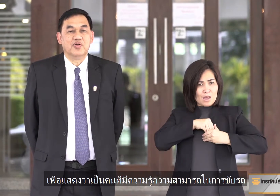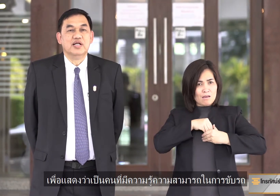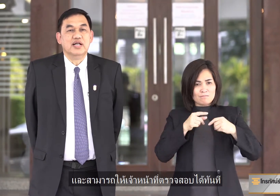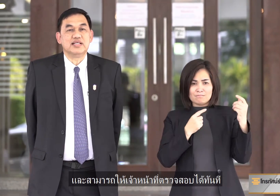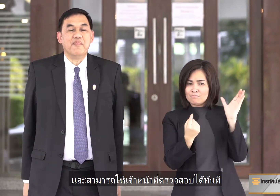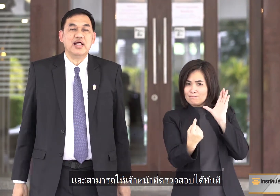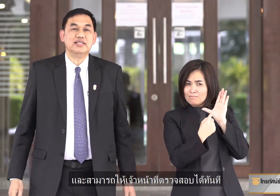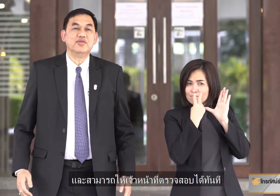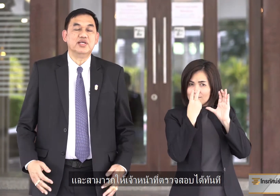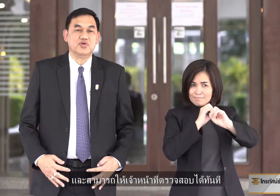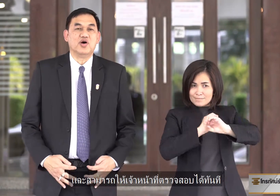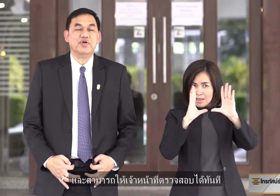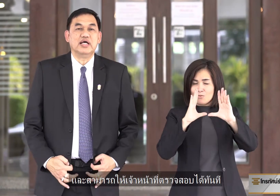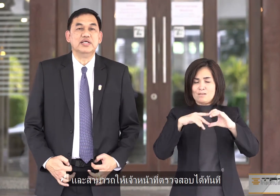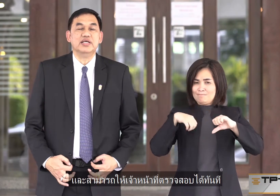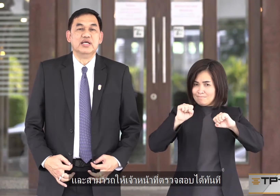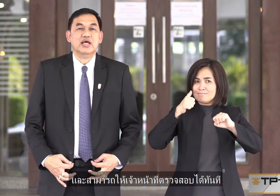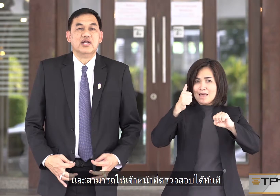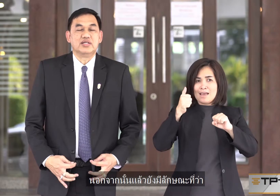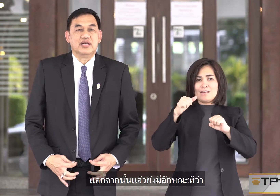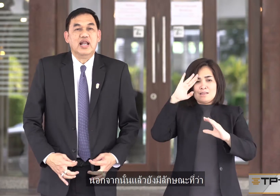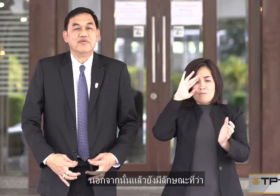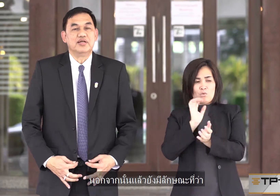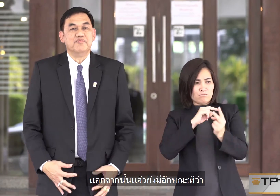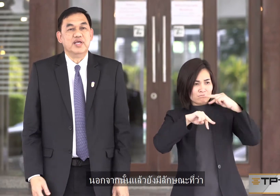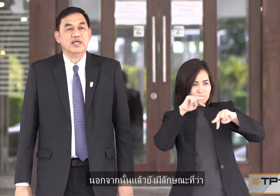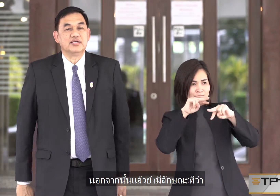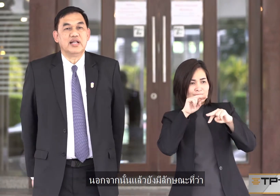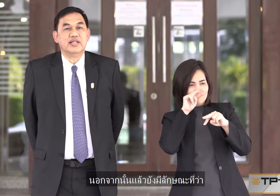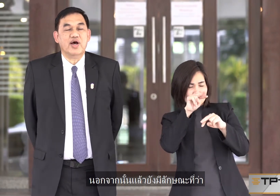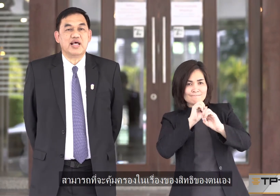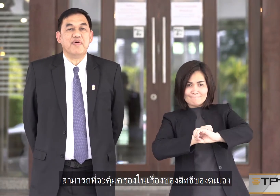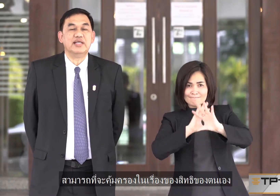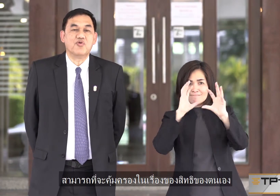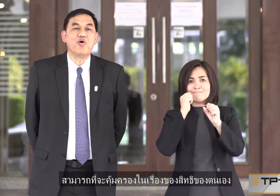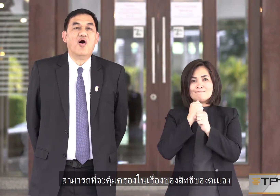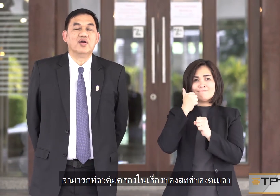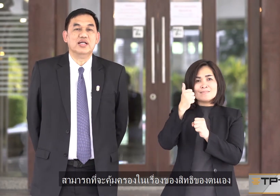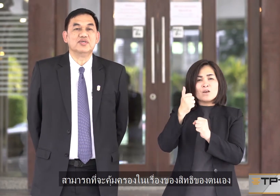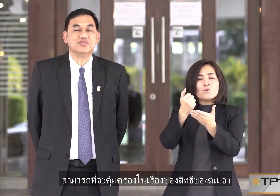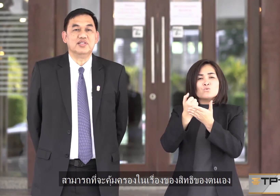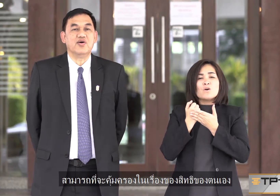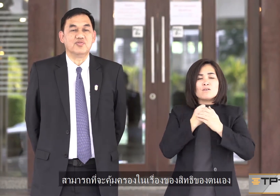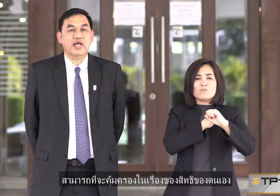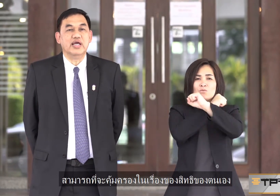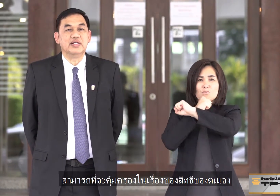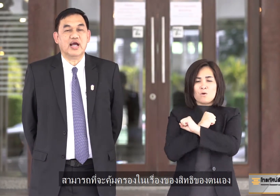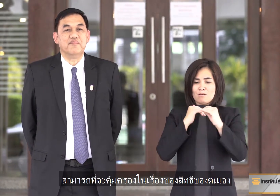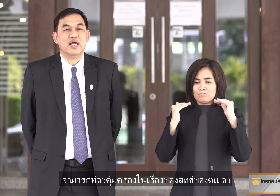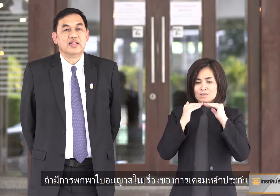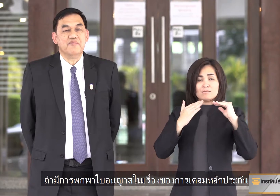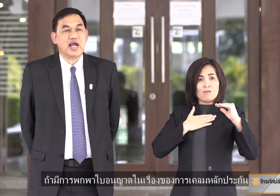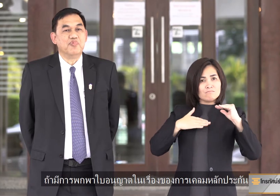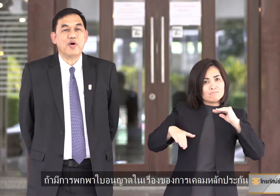การขับรถและสามารถให้เจ้าหน้าที่ตรวจสอบได้ทันทีนอกจากนั้นแล้วยังมีลักษณะที่ว่าสามารถที่จะคุ้มครองในเรื่องของสิทธิของตนเอง